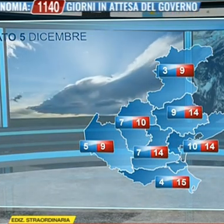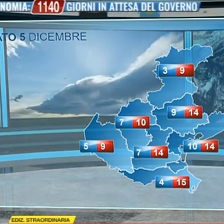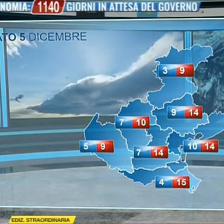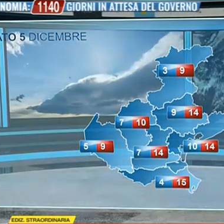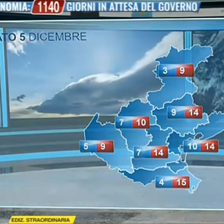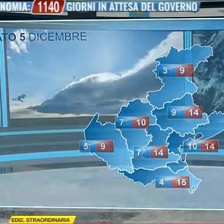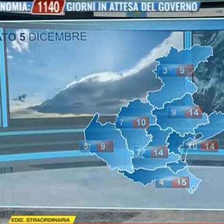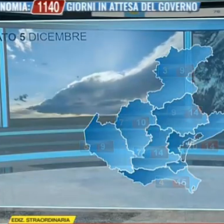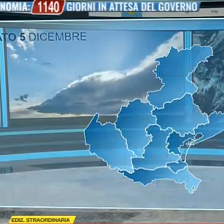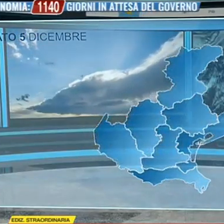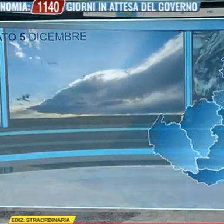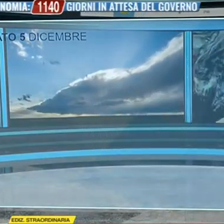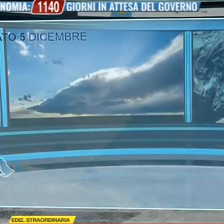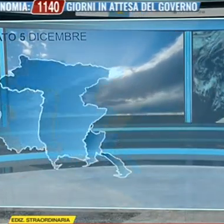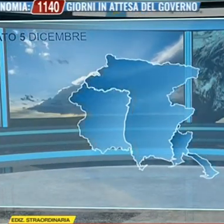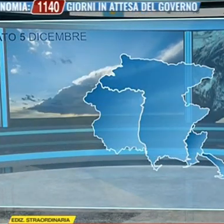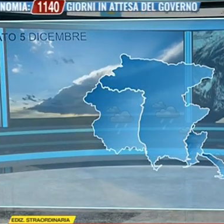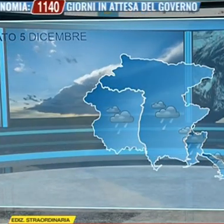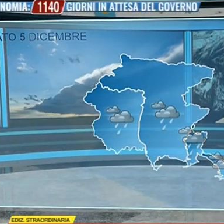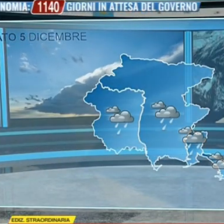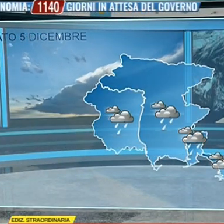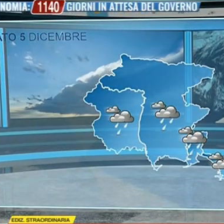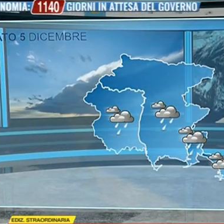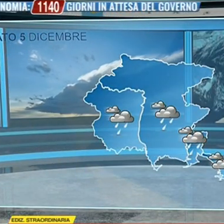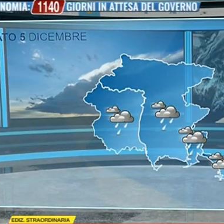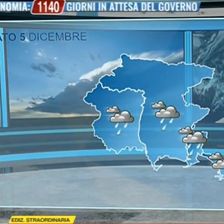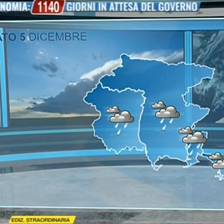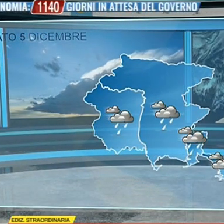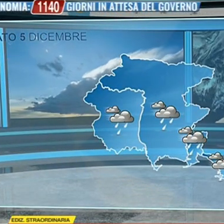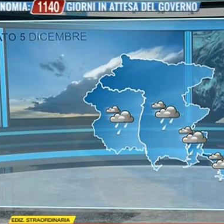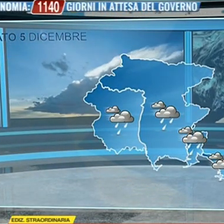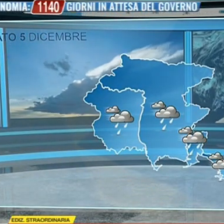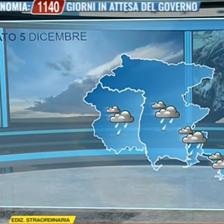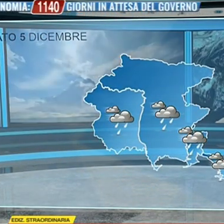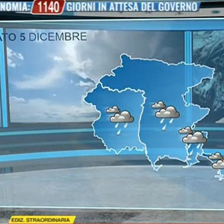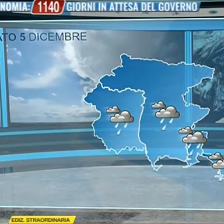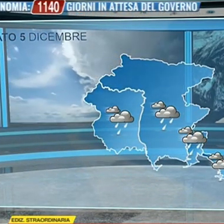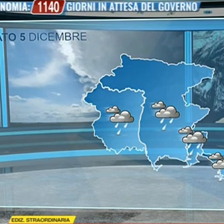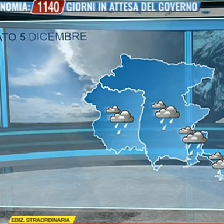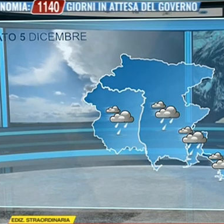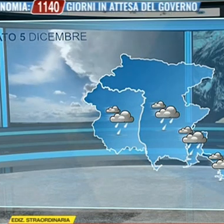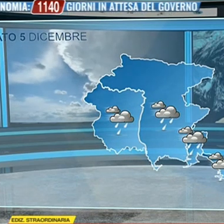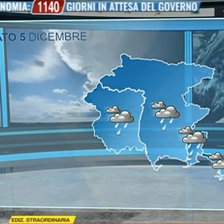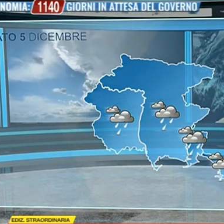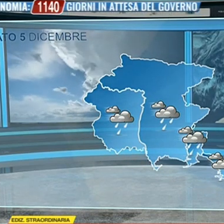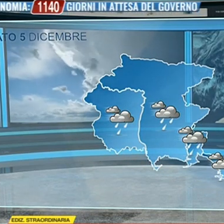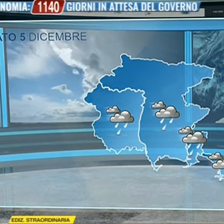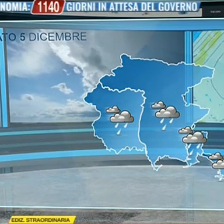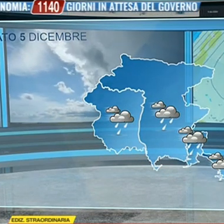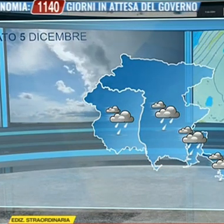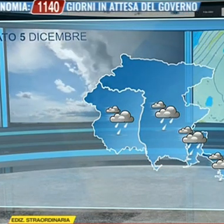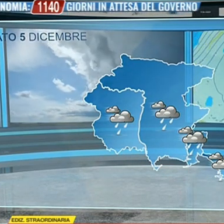anche sul Friuli Venezia Giulia, con piogge diffuse su tutto il territorio, vedete, a tratti saranno anche molto